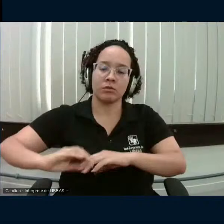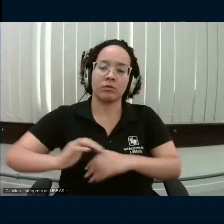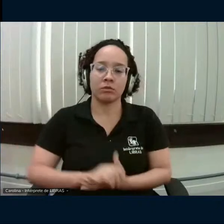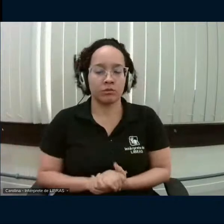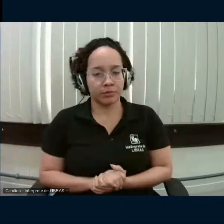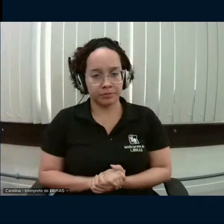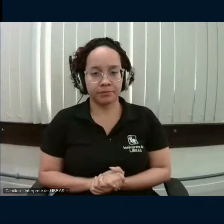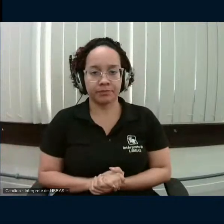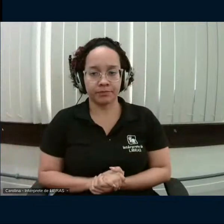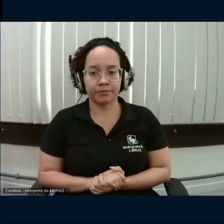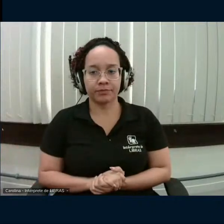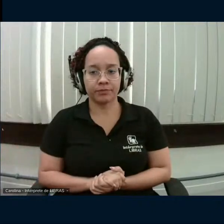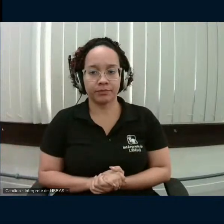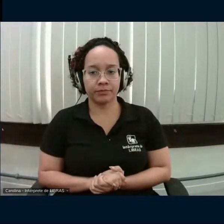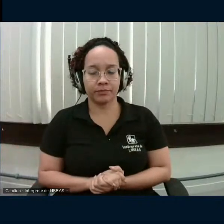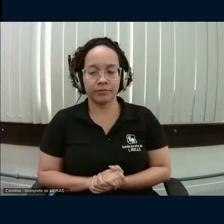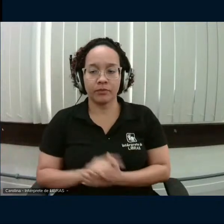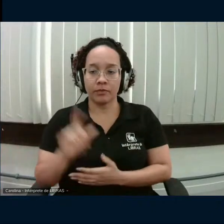subfinanciamento.